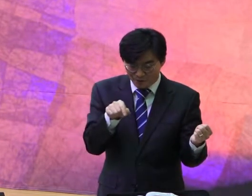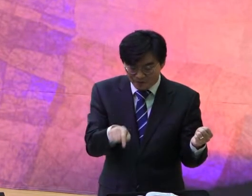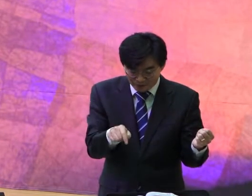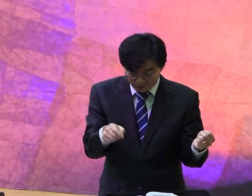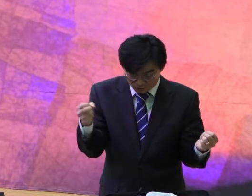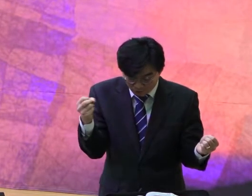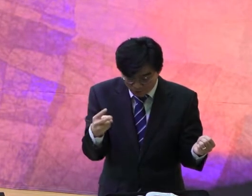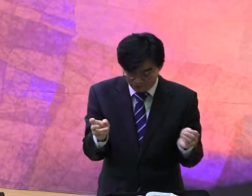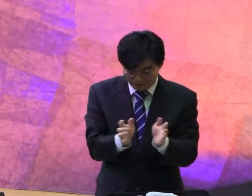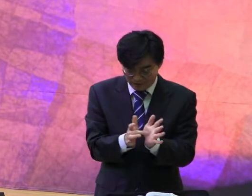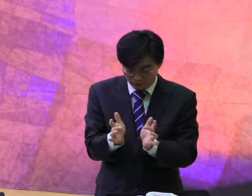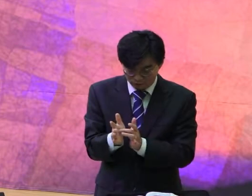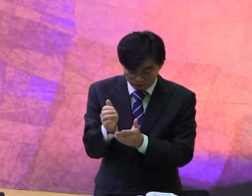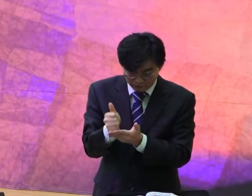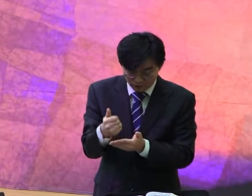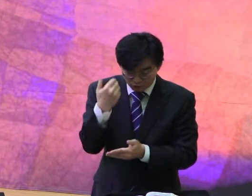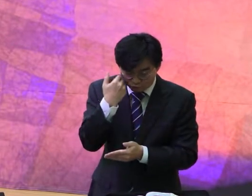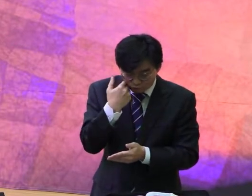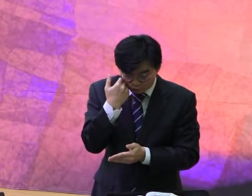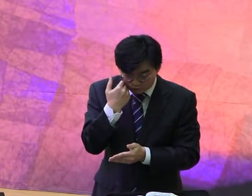이렇게 이야기를 했습니다.